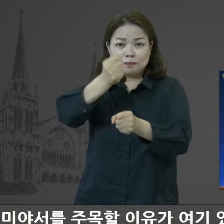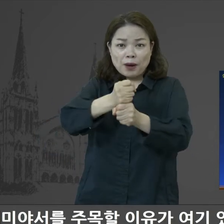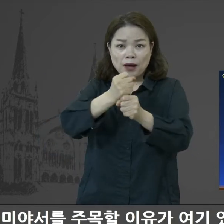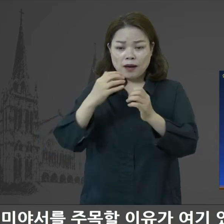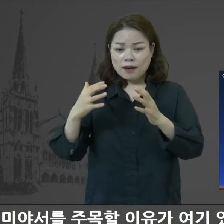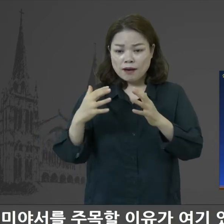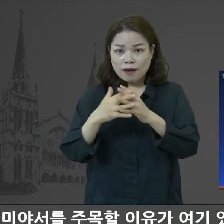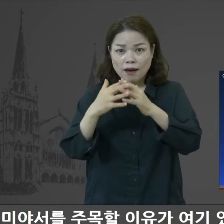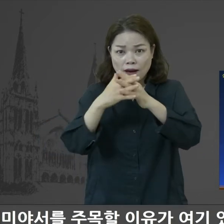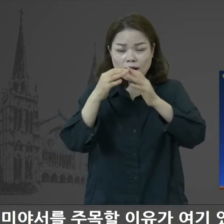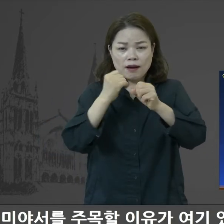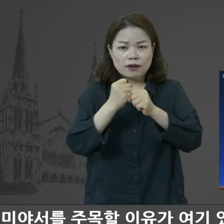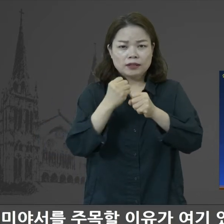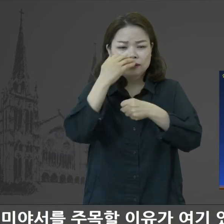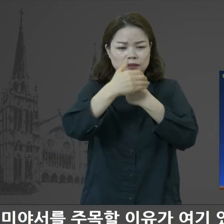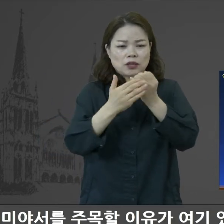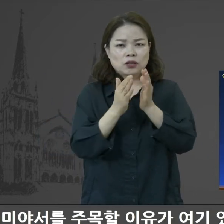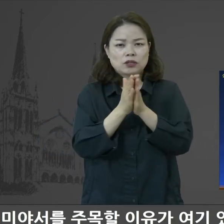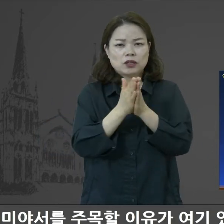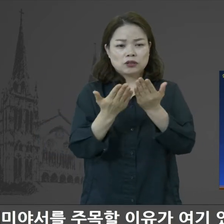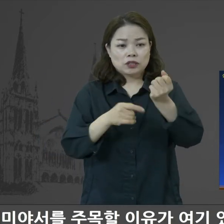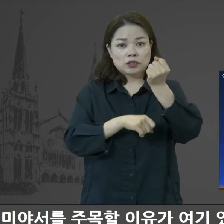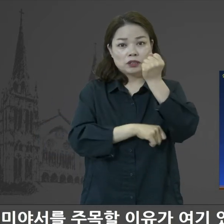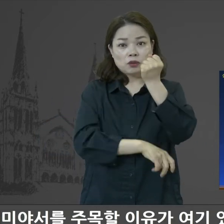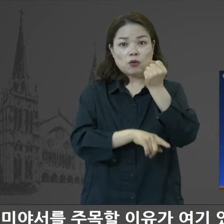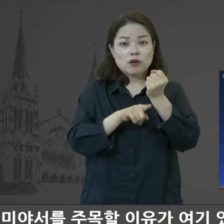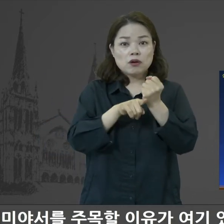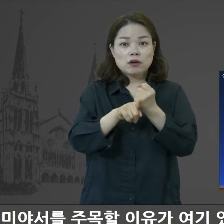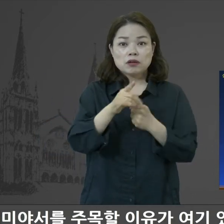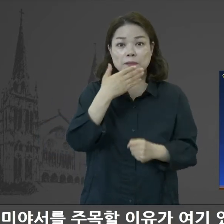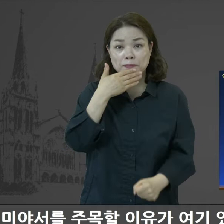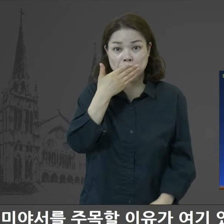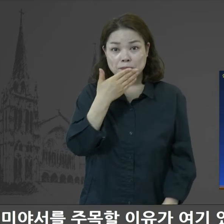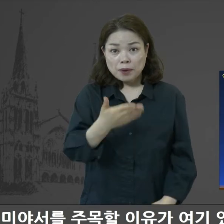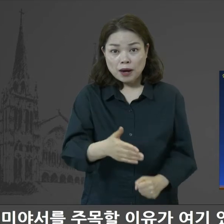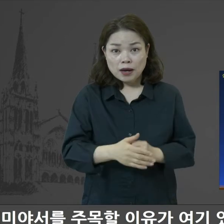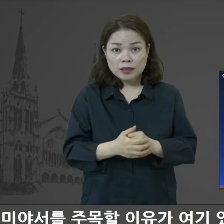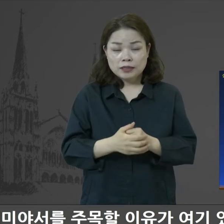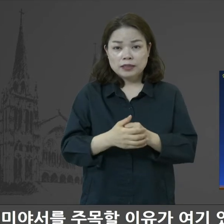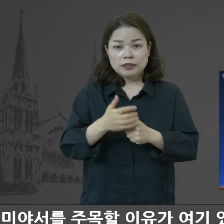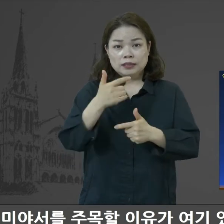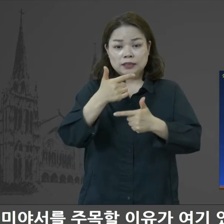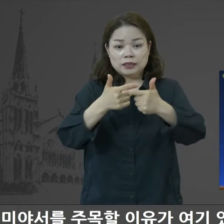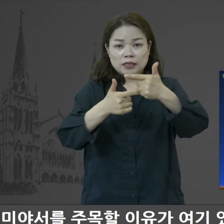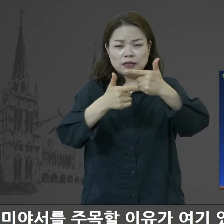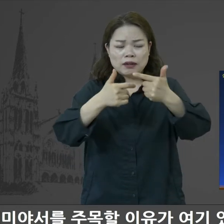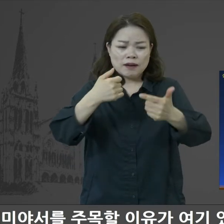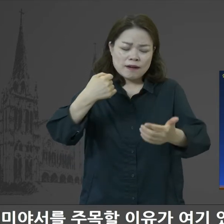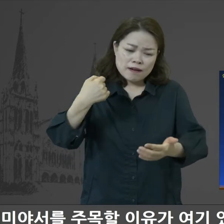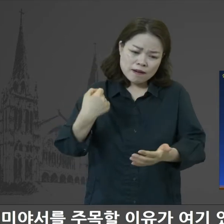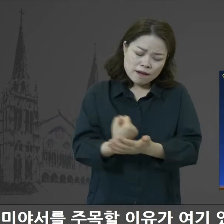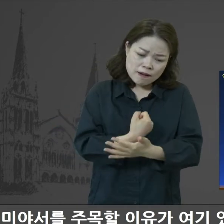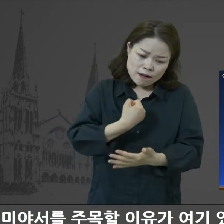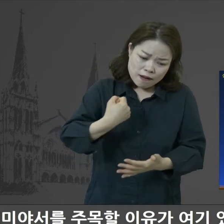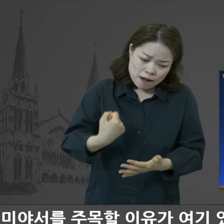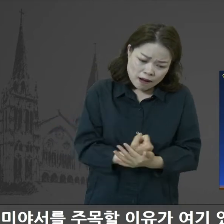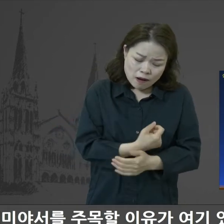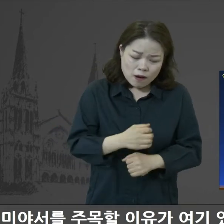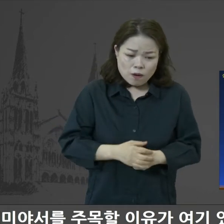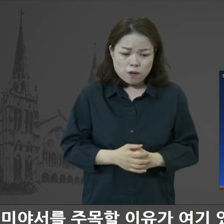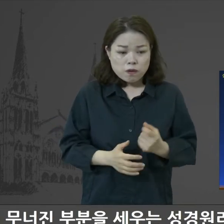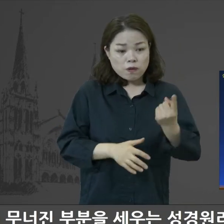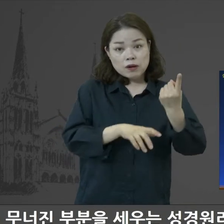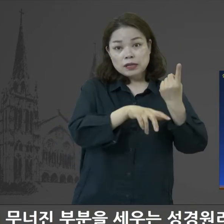부분을 새롭게 하는 성경적인 원리를 배울 수 있습니다. 느헤미야는 이 안타까운 소식 앞에